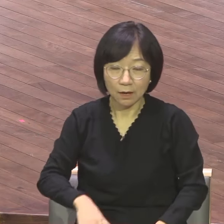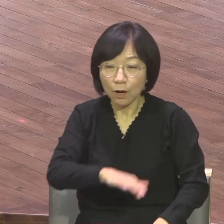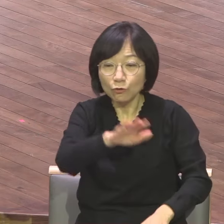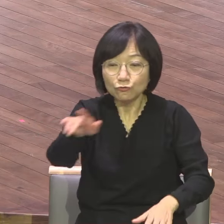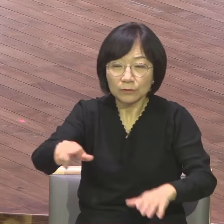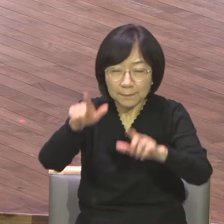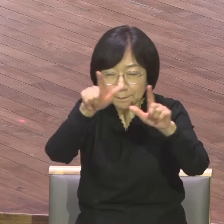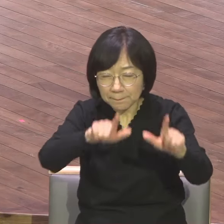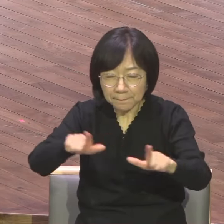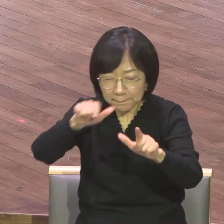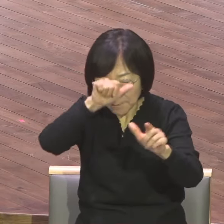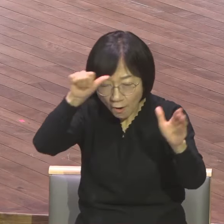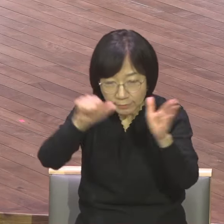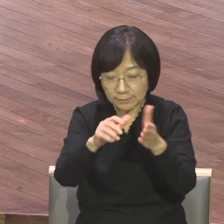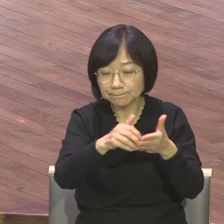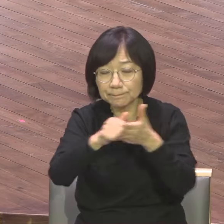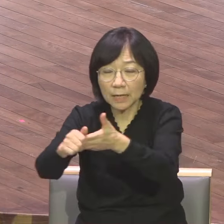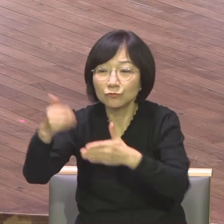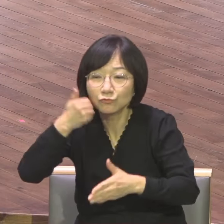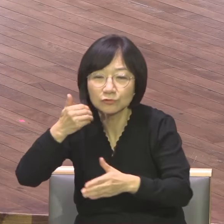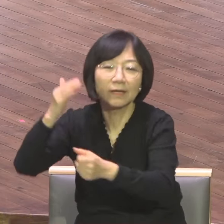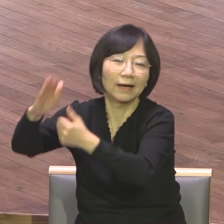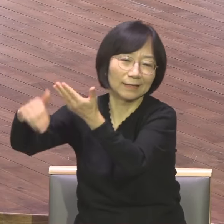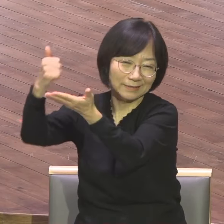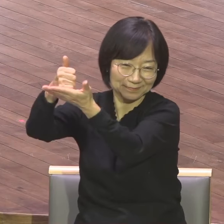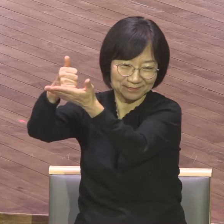말씀에 반응하는 삶을 살아야 돼요.